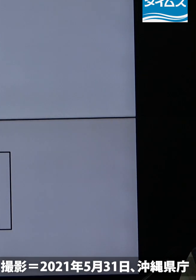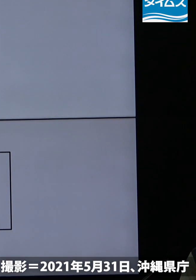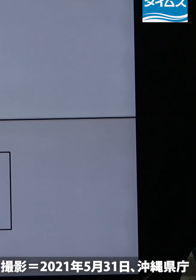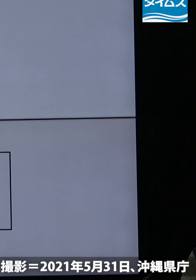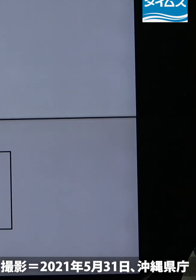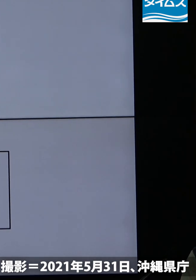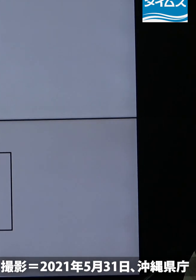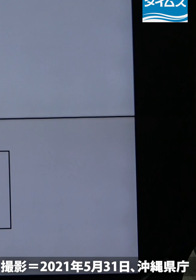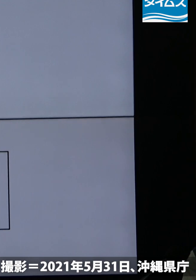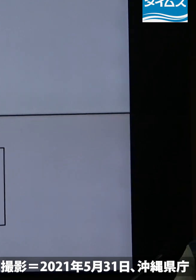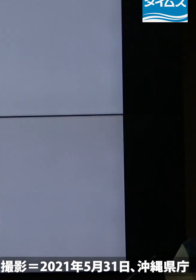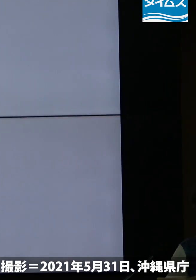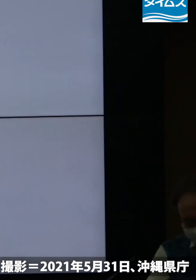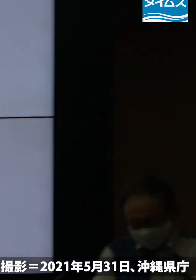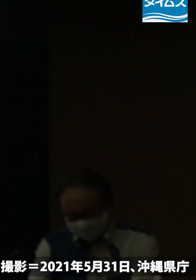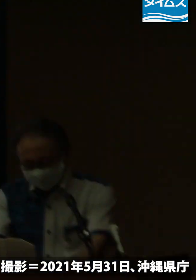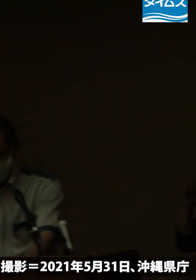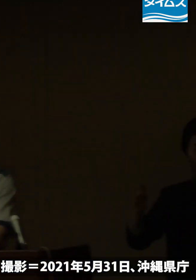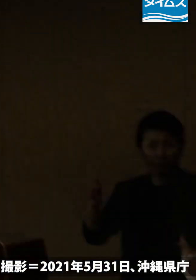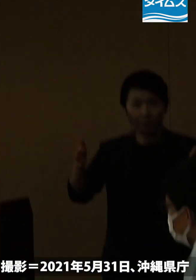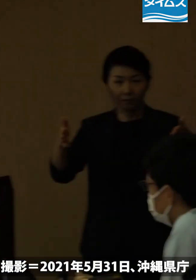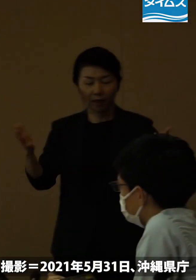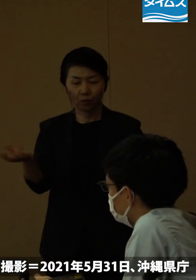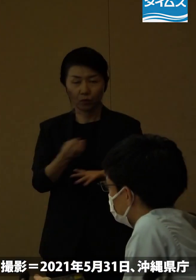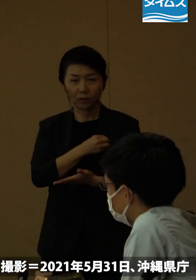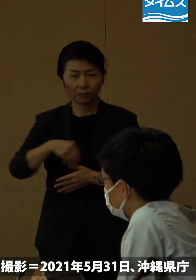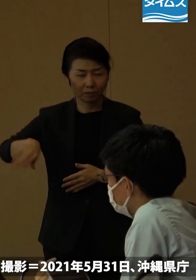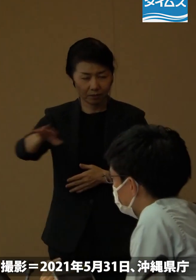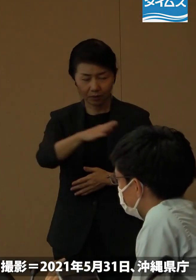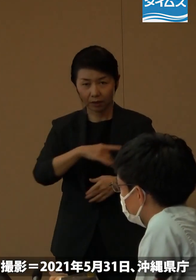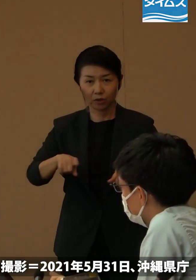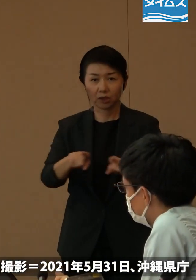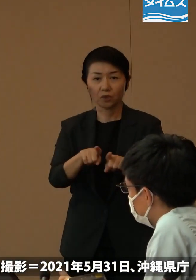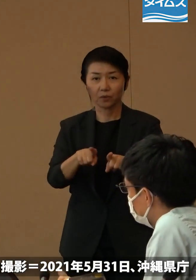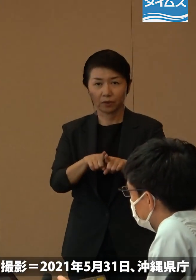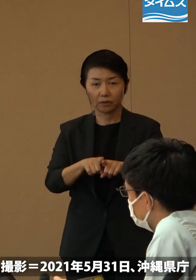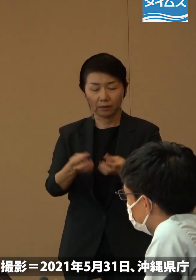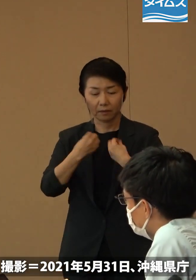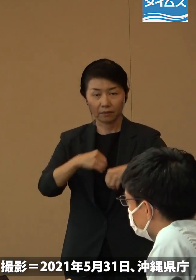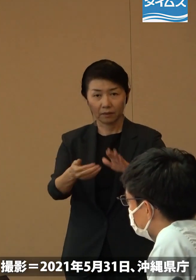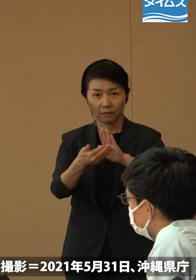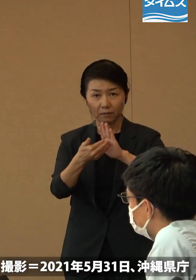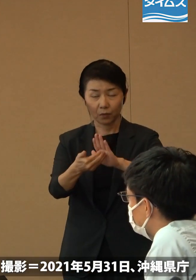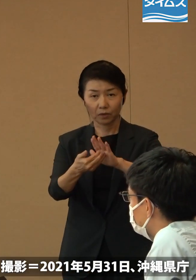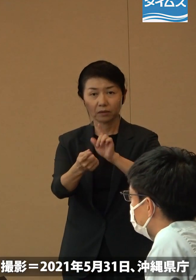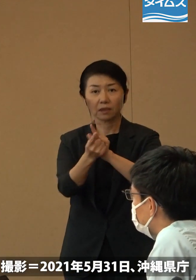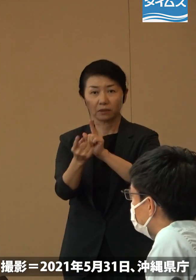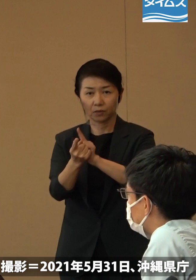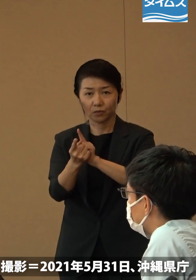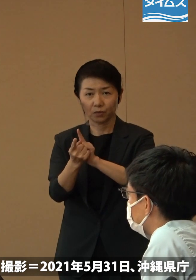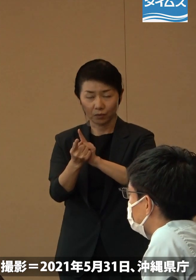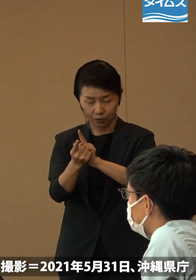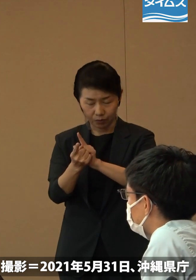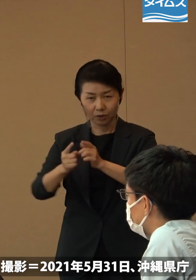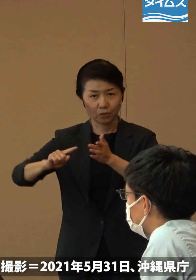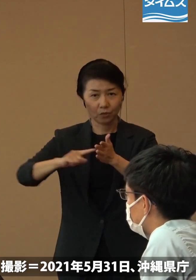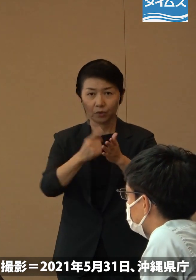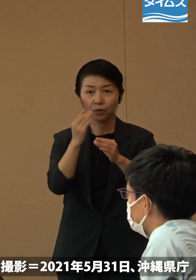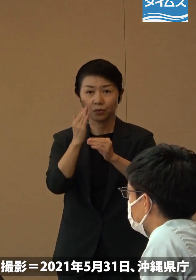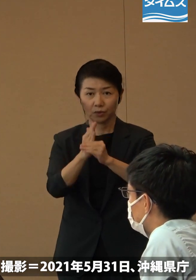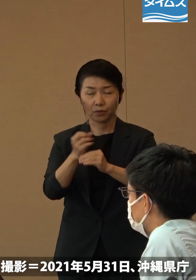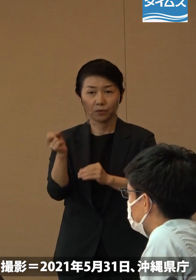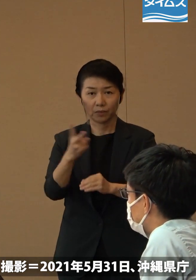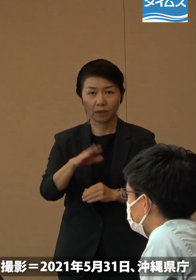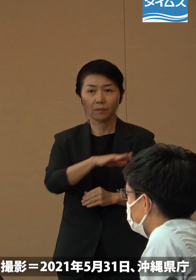県では緊急事態宣言の期間中、職員一丸となって全力で感染対策に取り組んでいるところであり、また多くの方